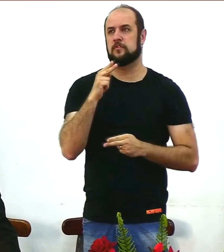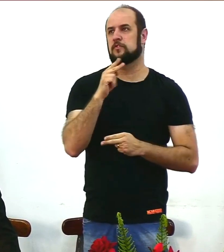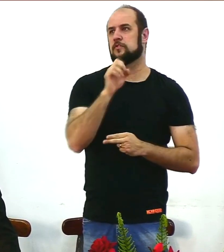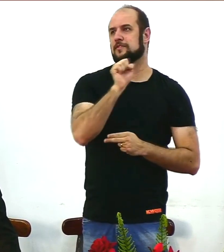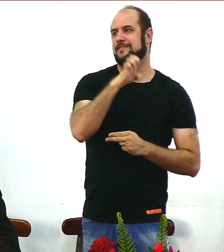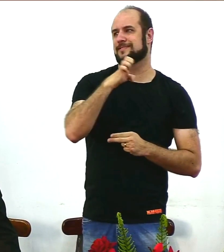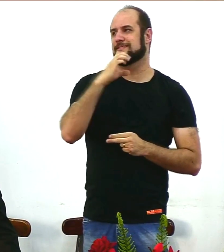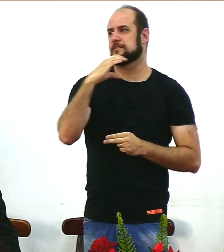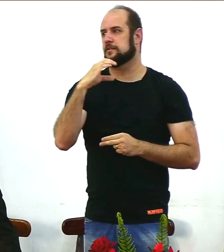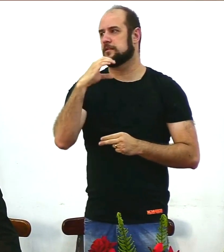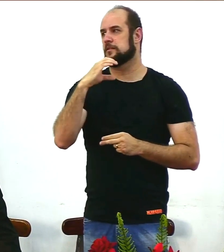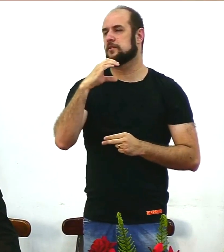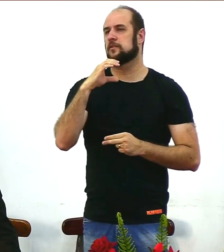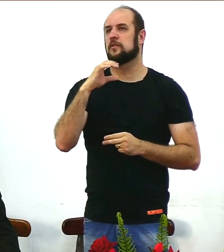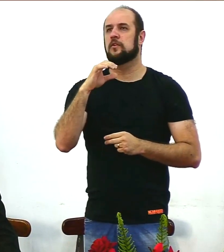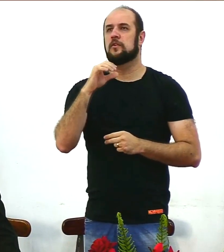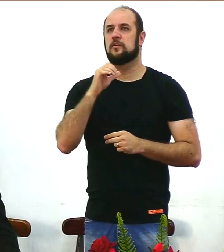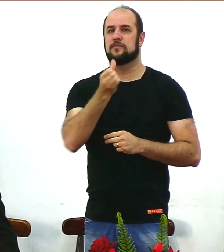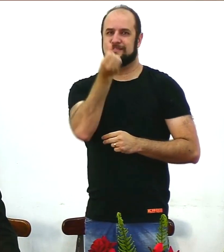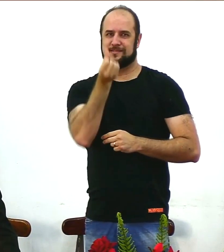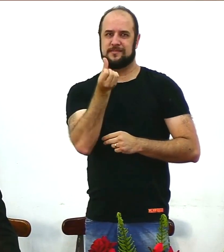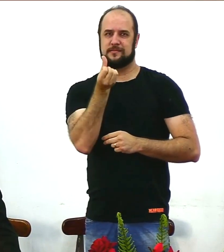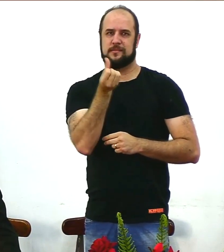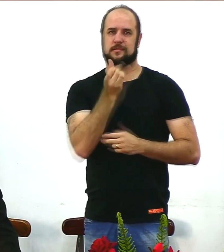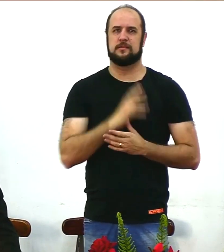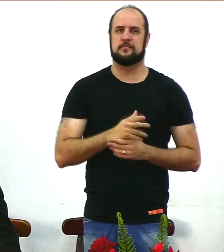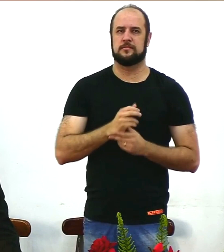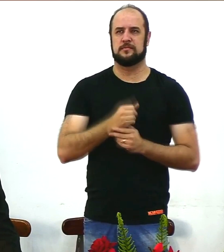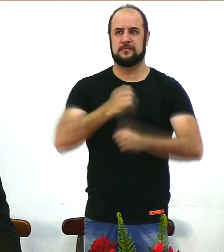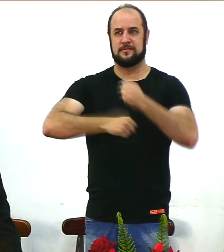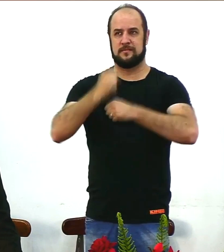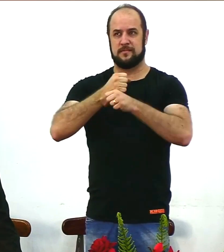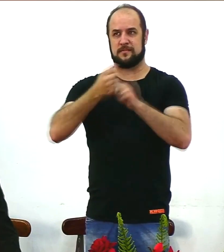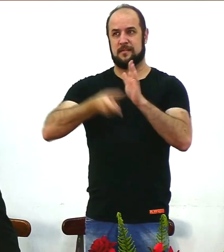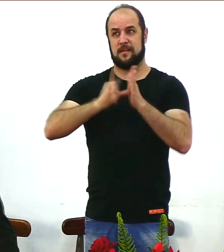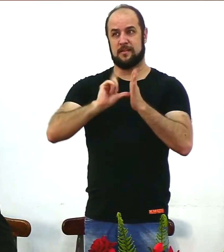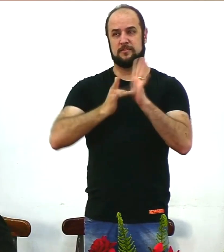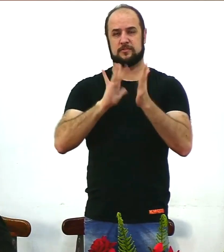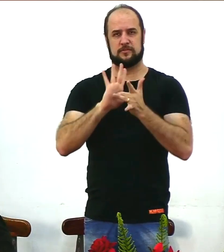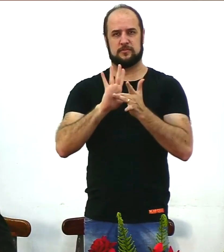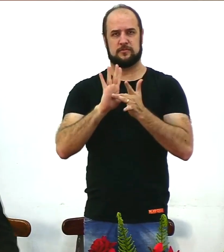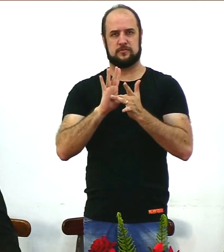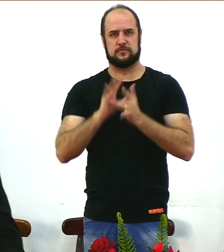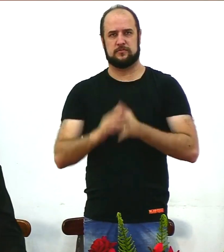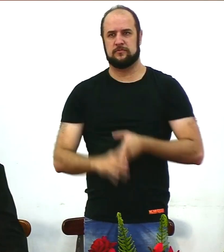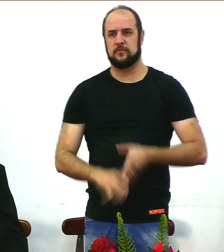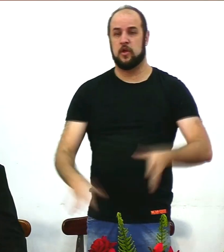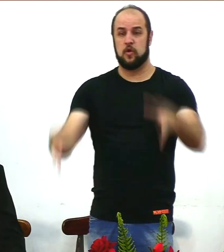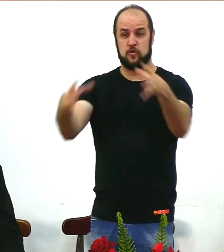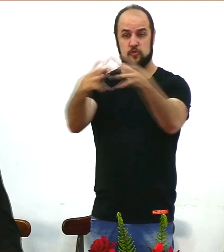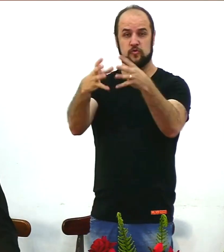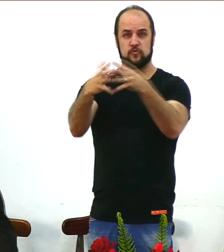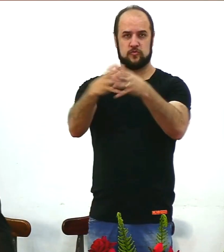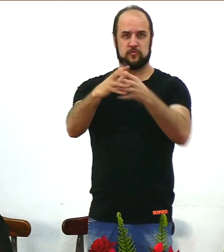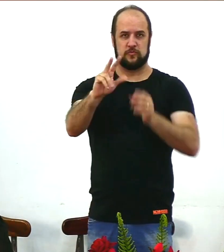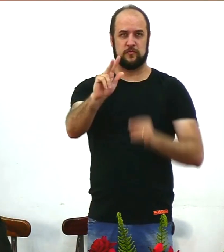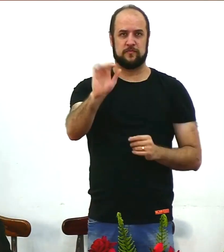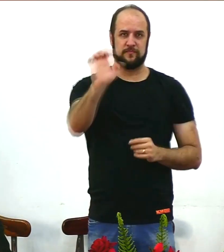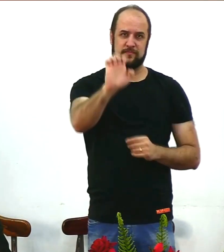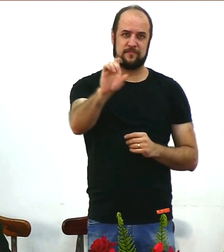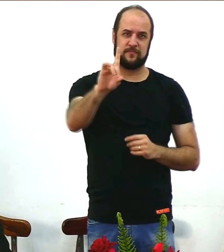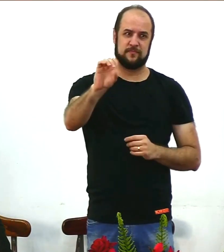da Babilônia, e a palavra Babilônia soa por si só já como um lugar difícil, e